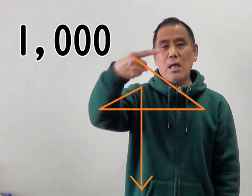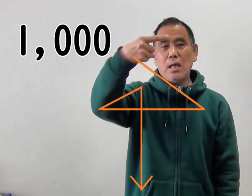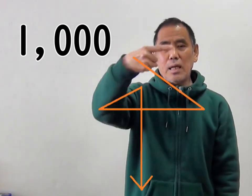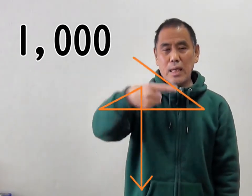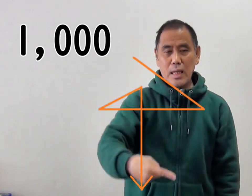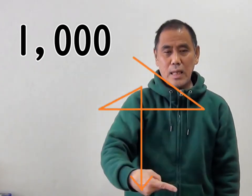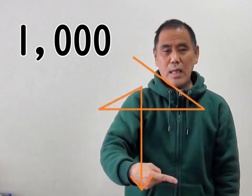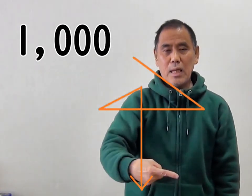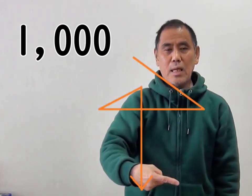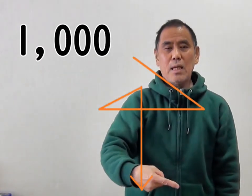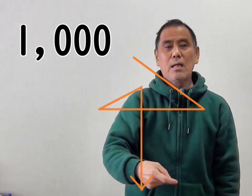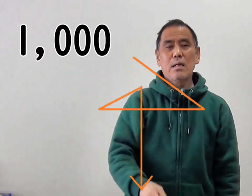千、